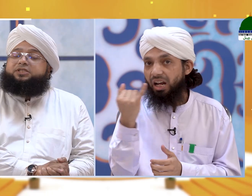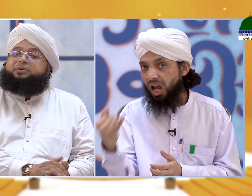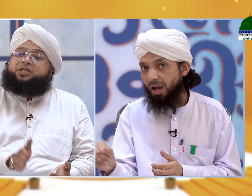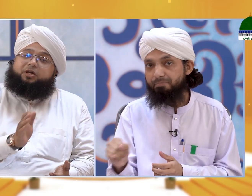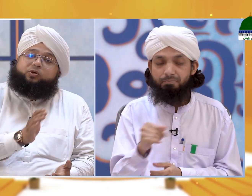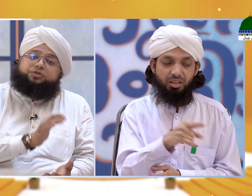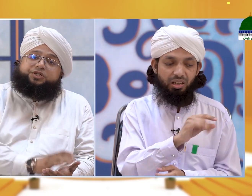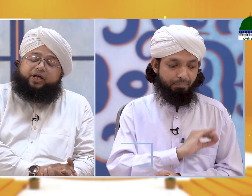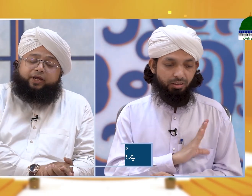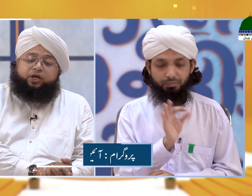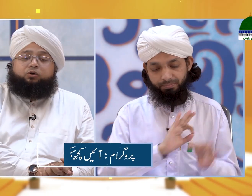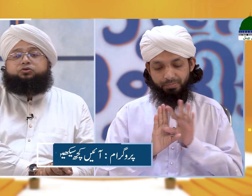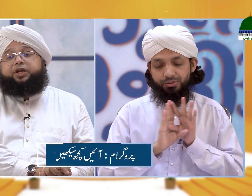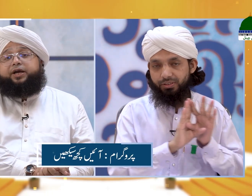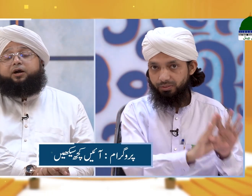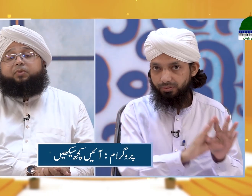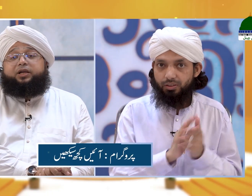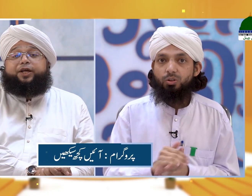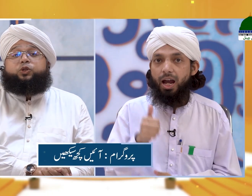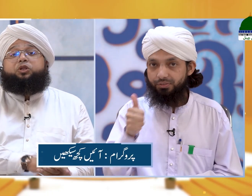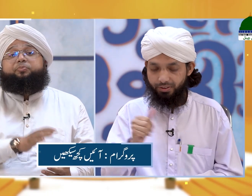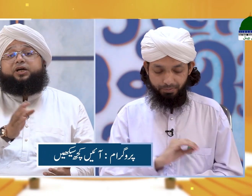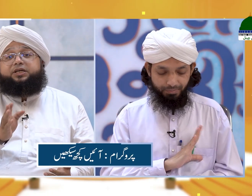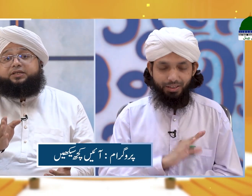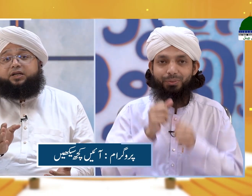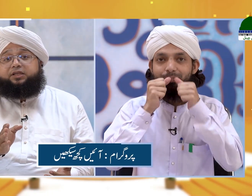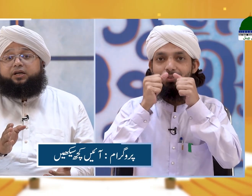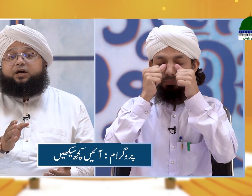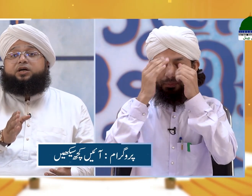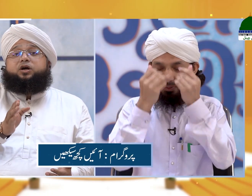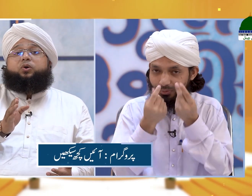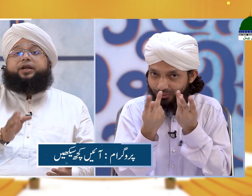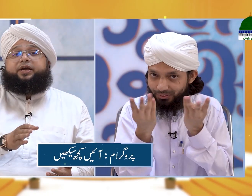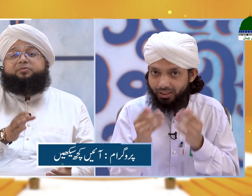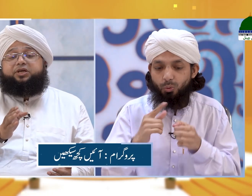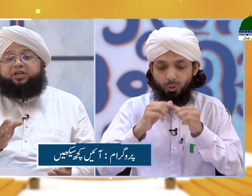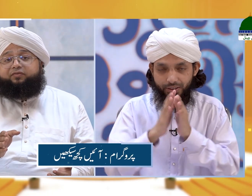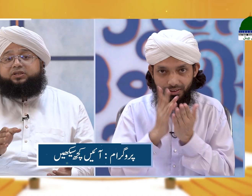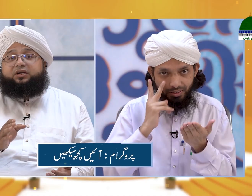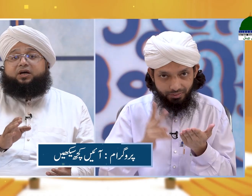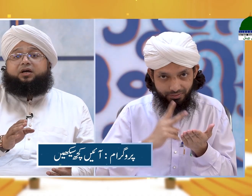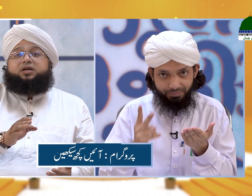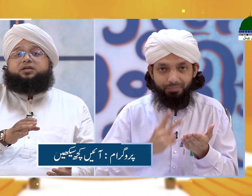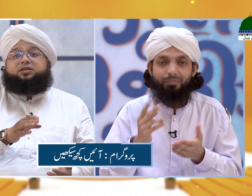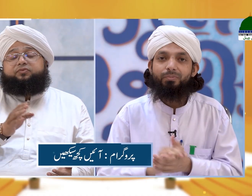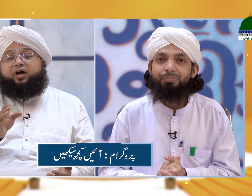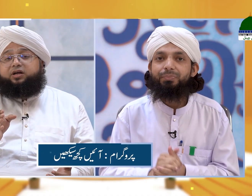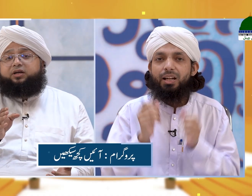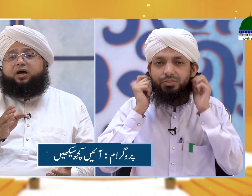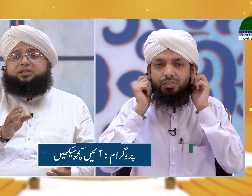سے بچنے کی بھی کوشش کریں، اور جو نیک اعمال ہیں، درود پاک کی کثرت کرنا، قرآن کریم کی تلاوت کرنا، استغفار کرنا،